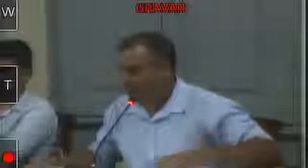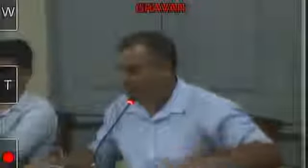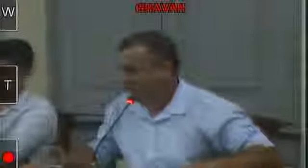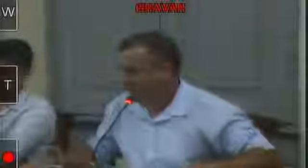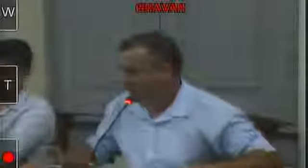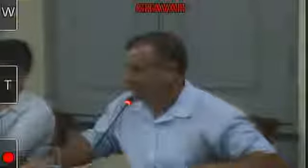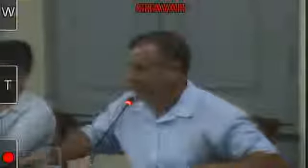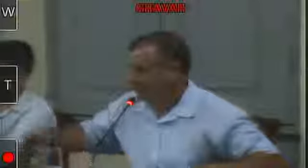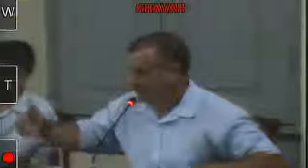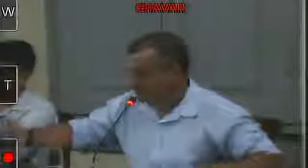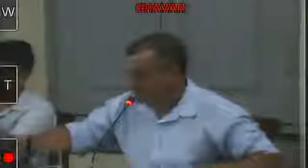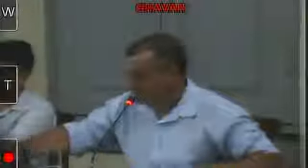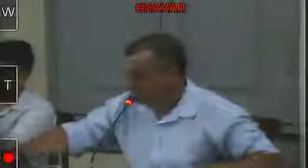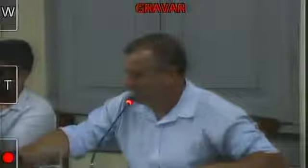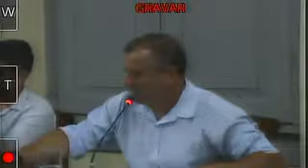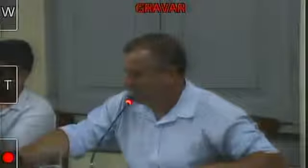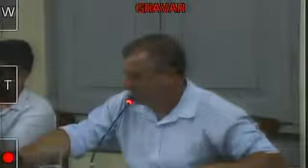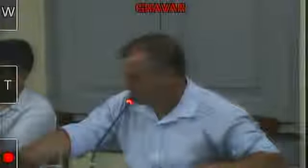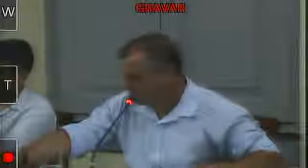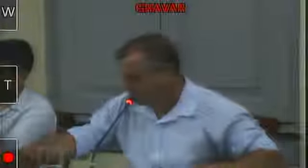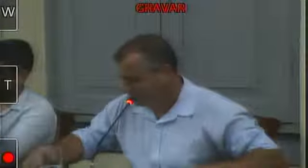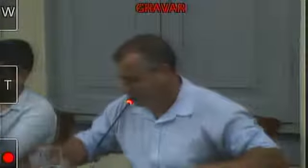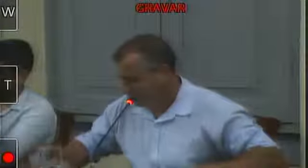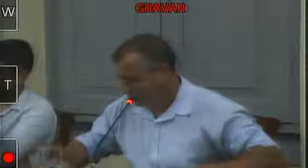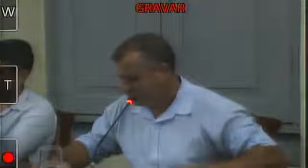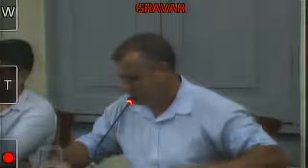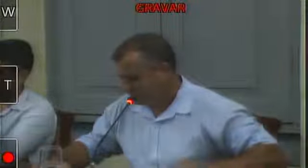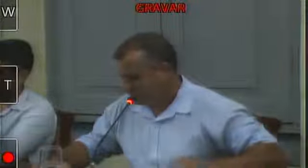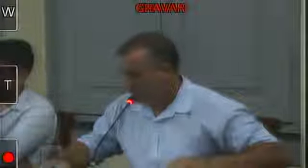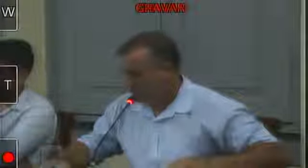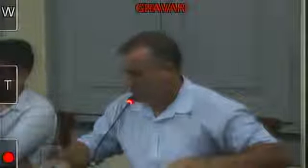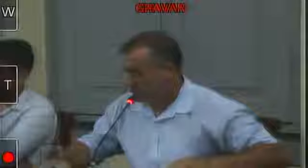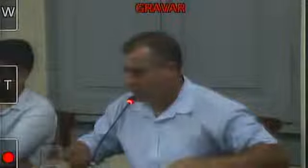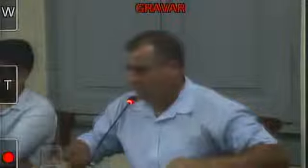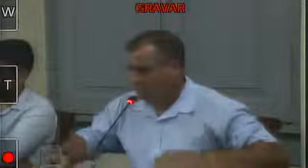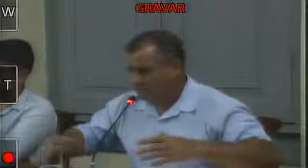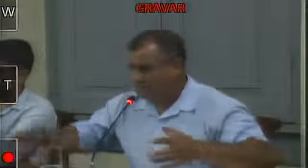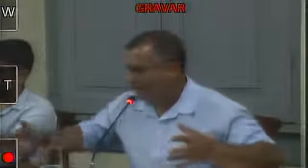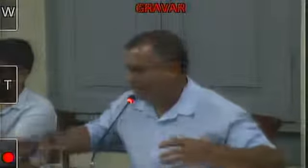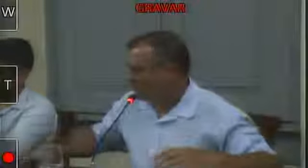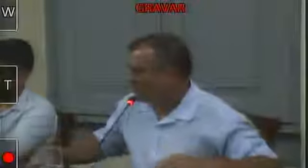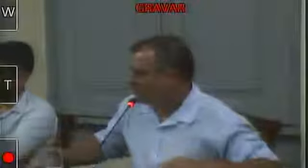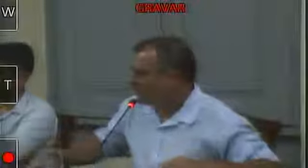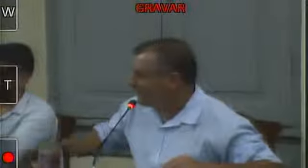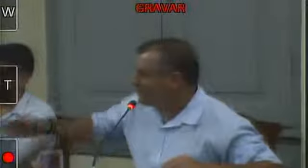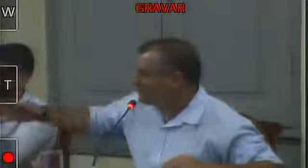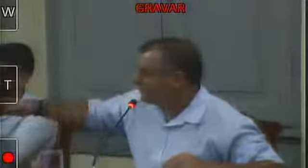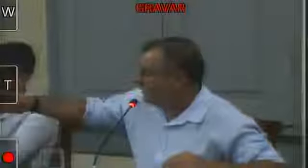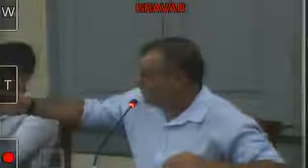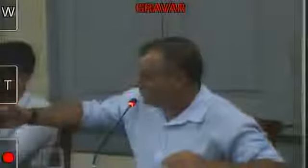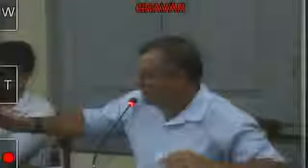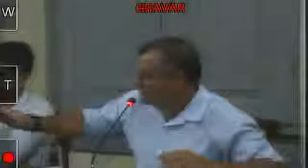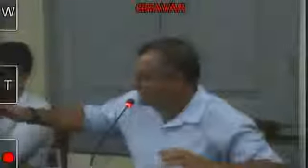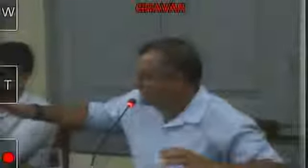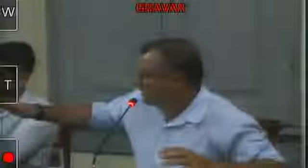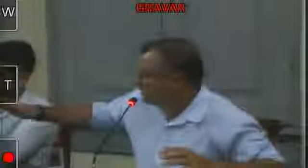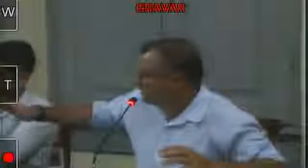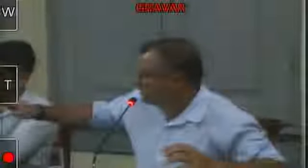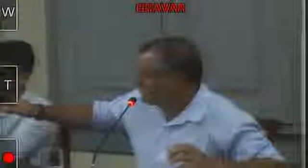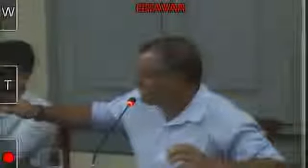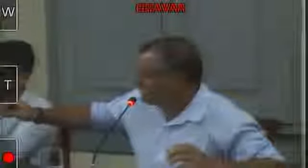rever esse decreto, porque daqui a pouco nós teremos outras festividades, e encerro aqui falando que realmente não